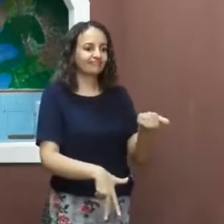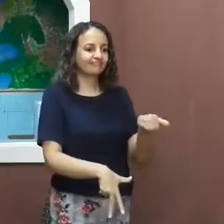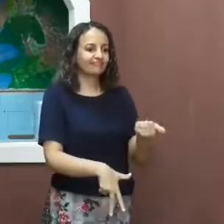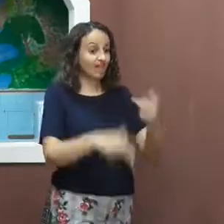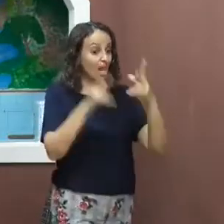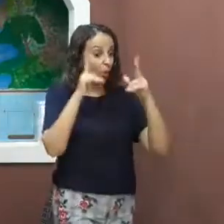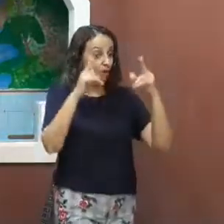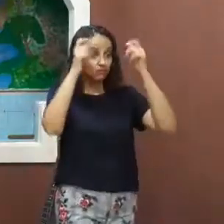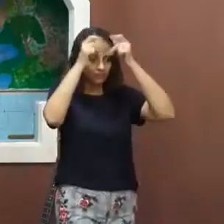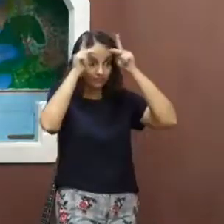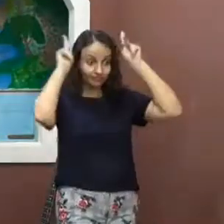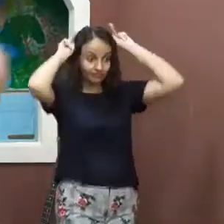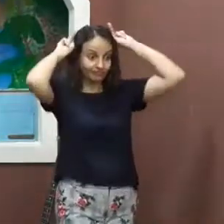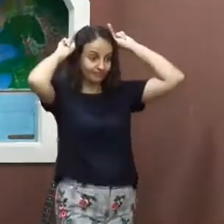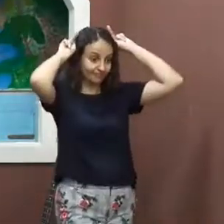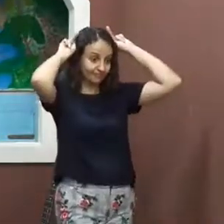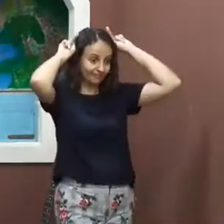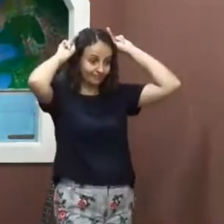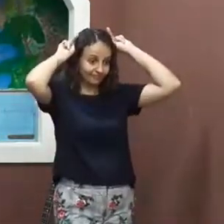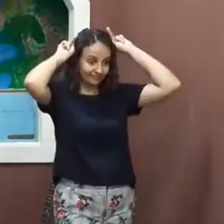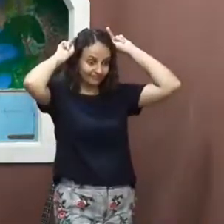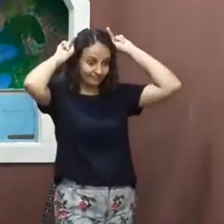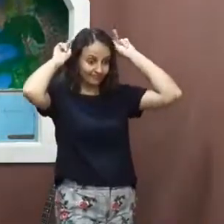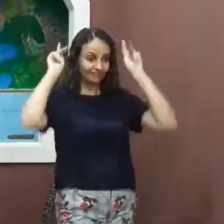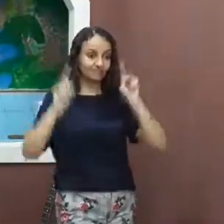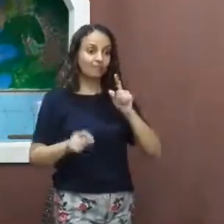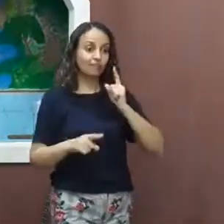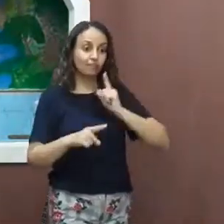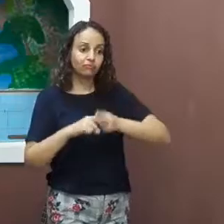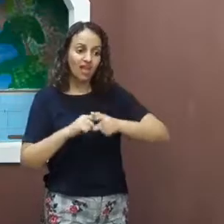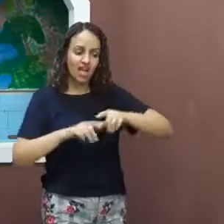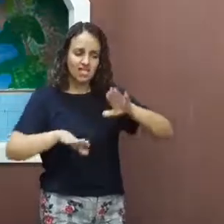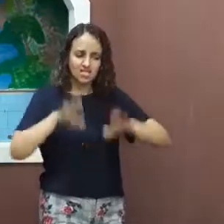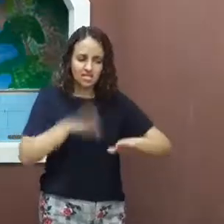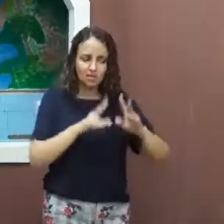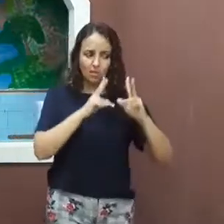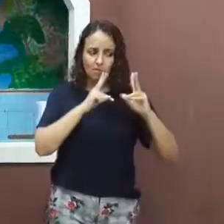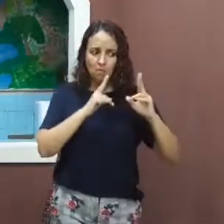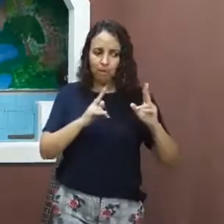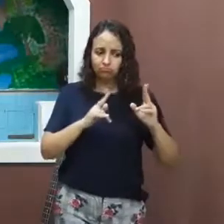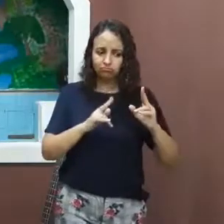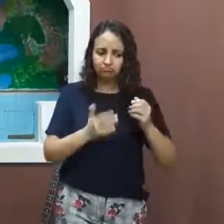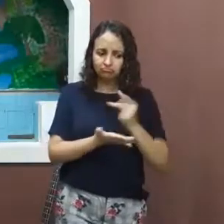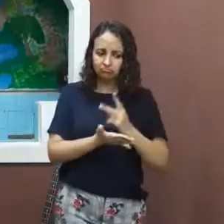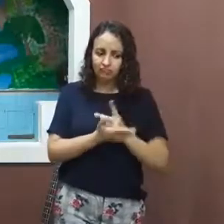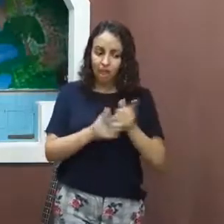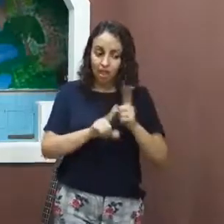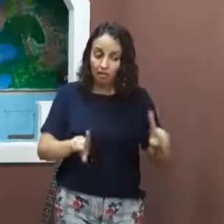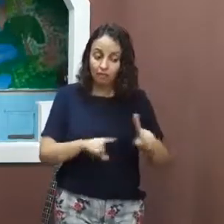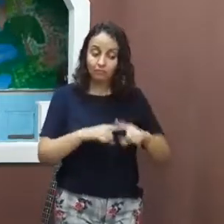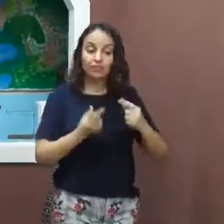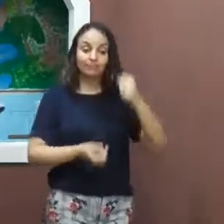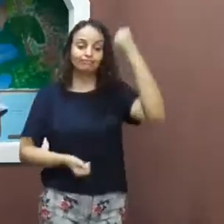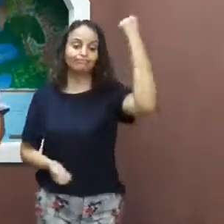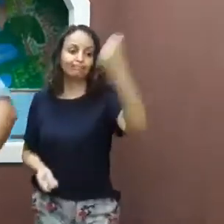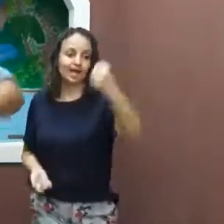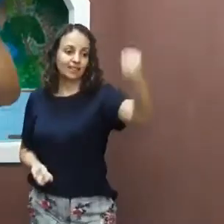Talvez não assim tão seco, mas ele está matando